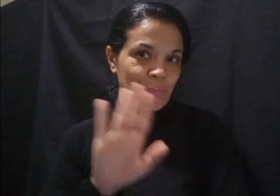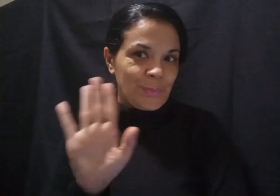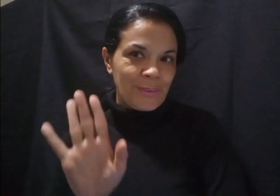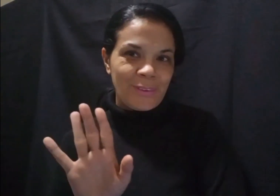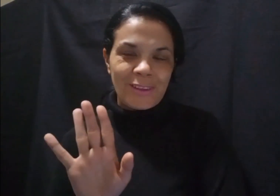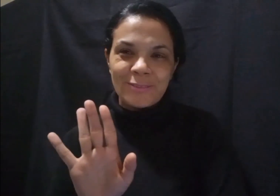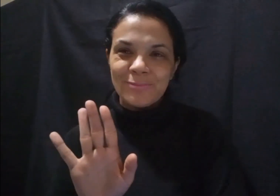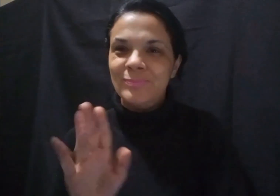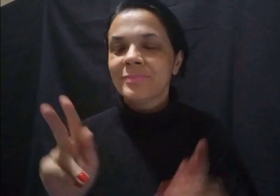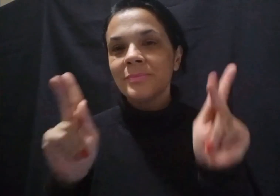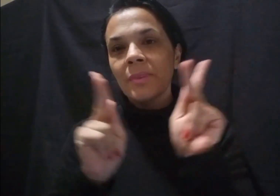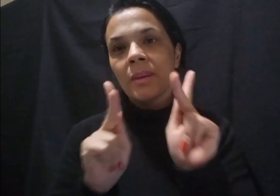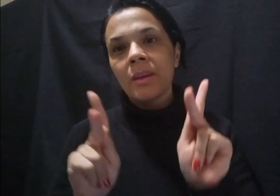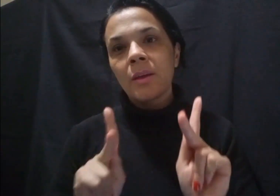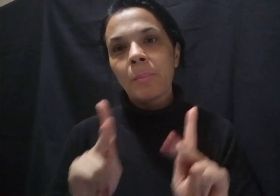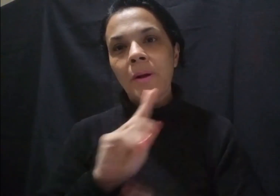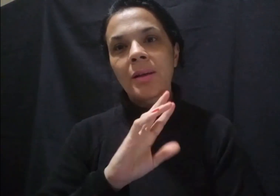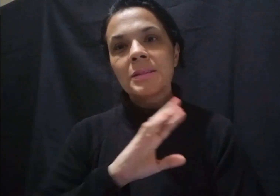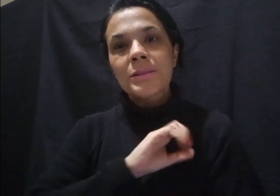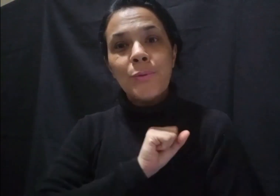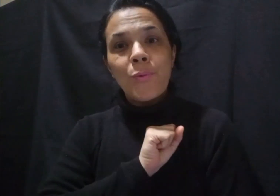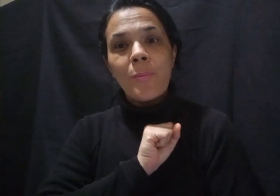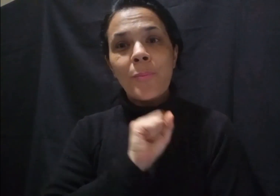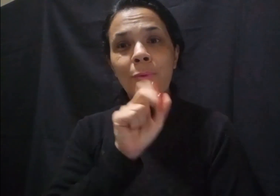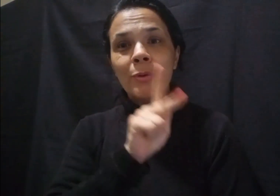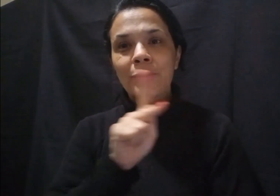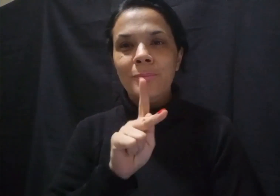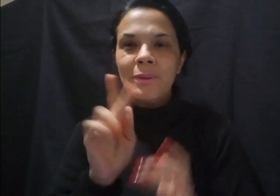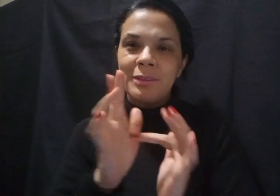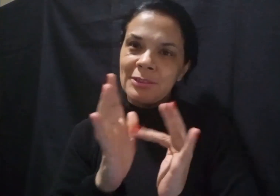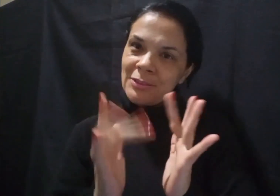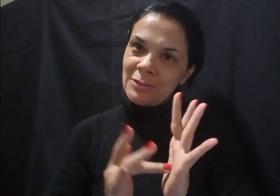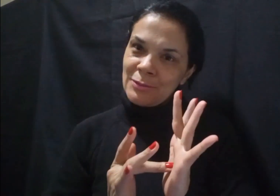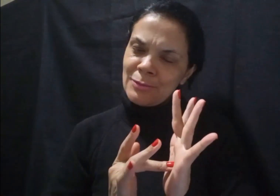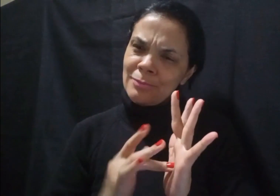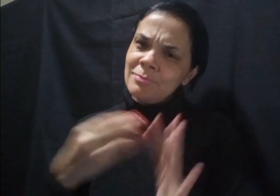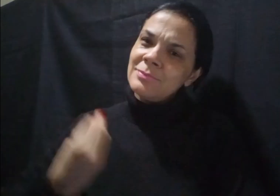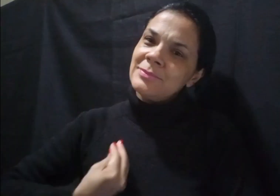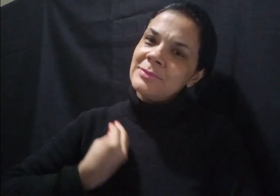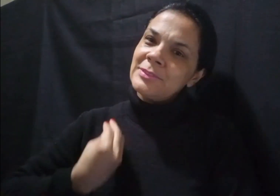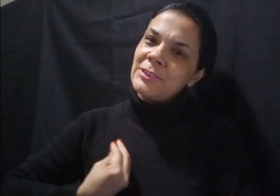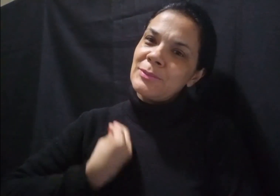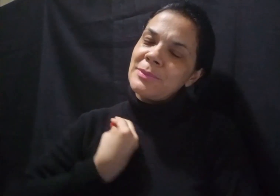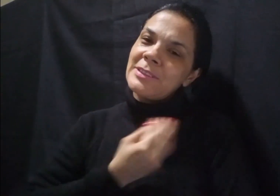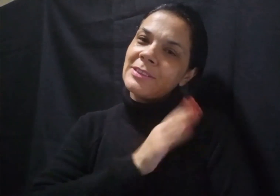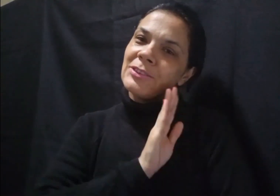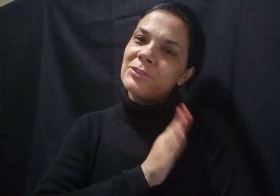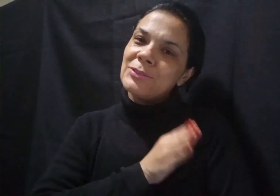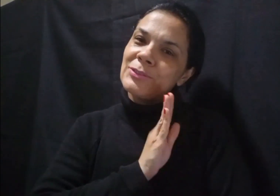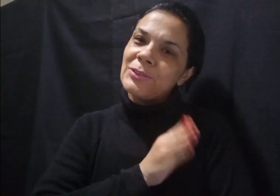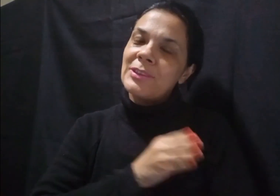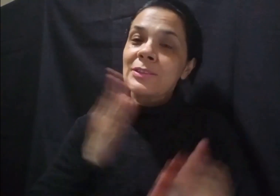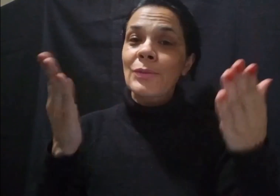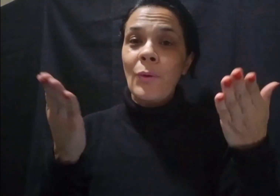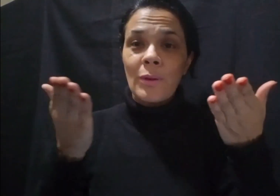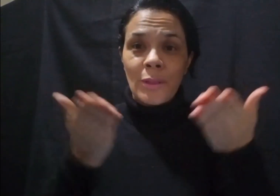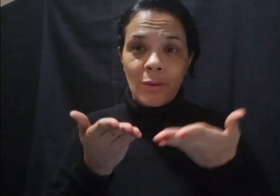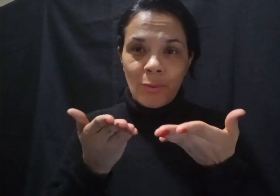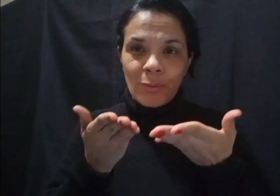Olá, que a paz e o amor do Mestre Jesus habite aqui nos nossos corações, hoje, agora e